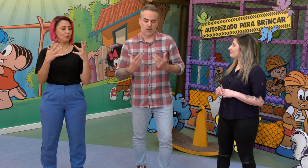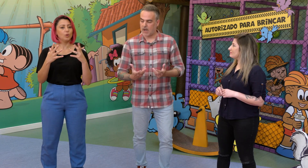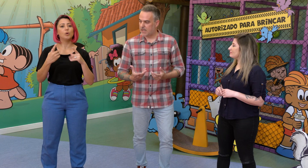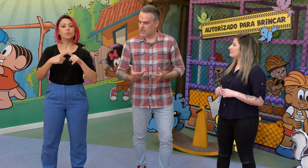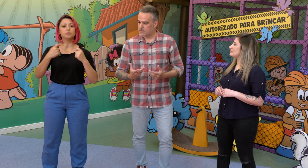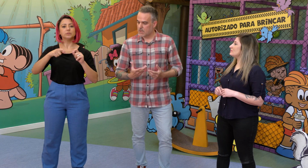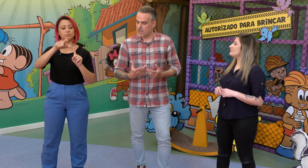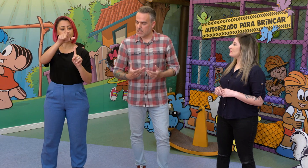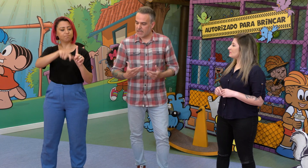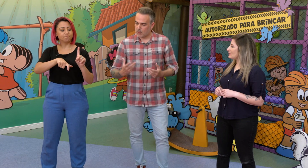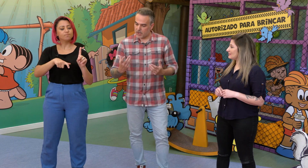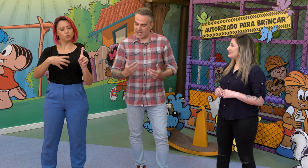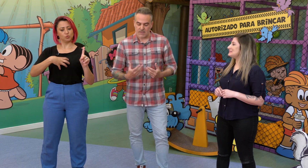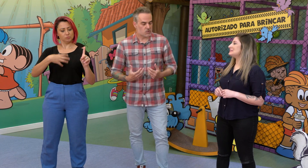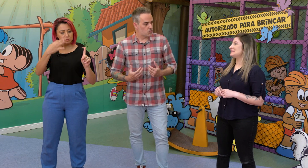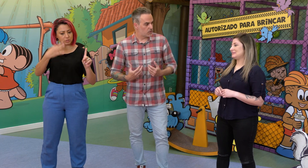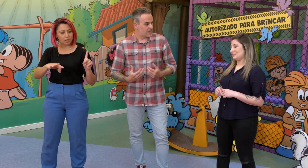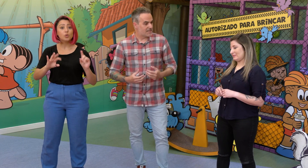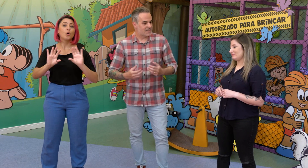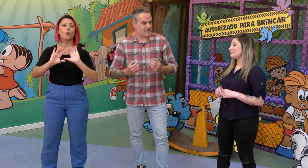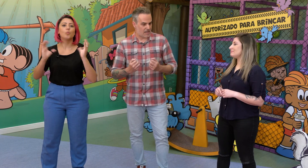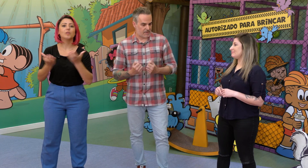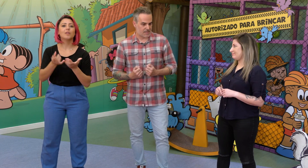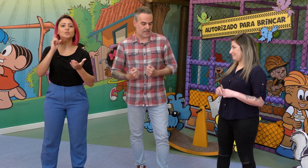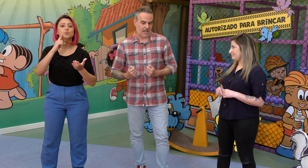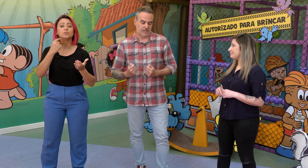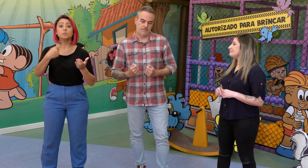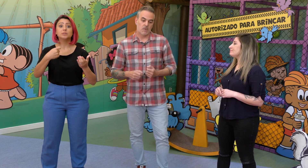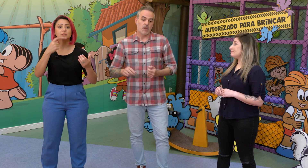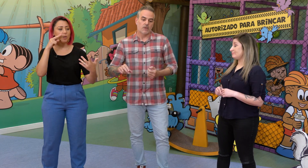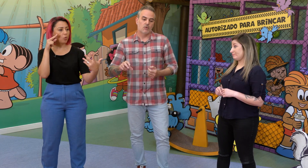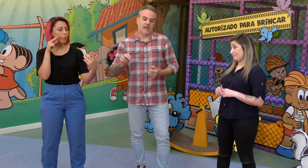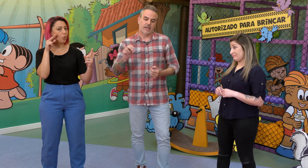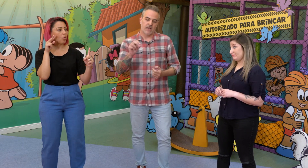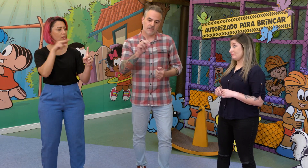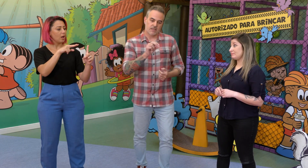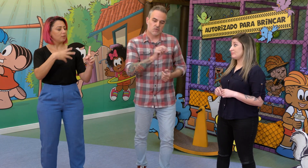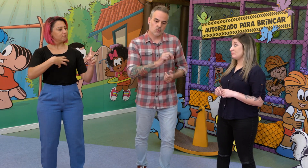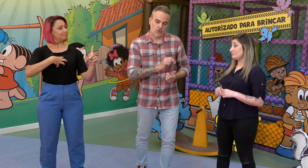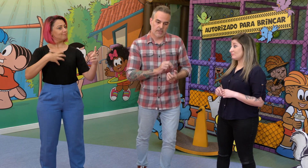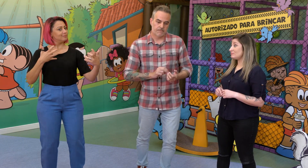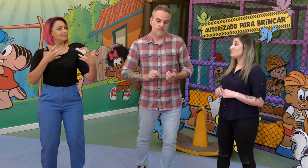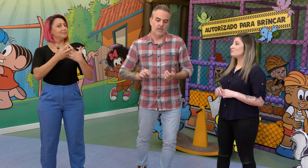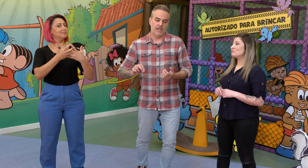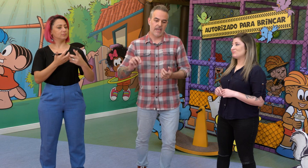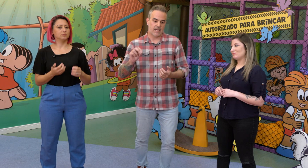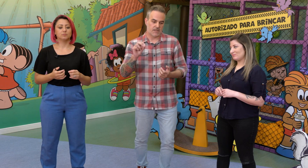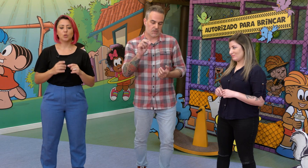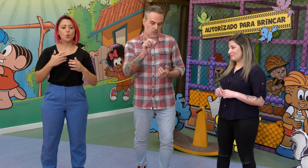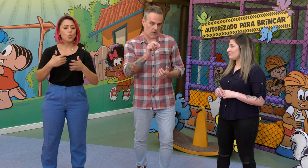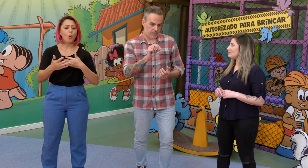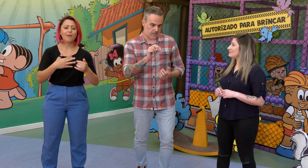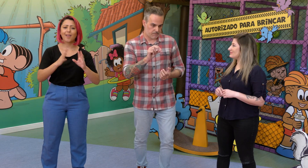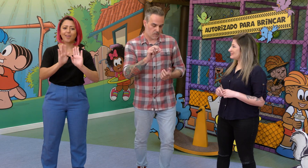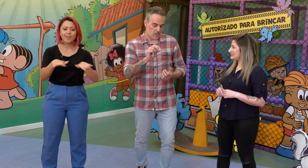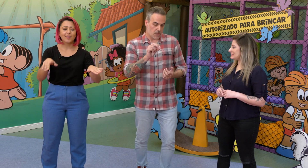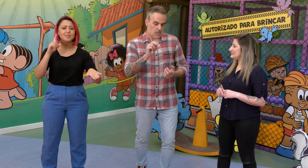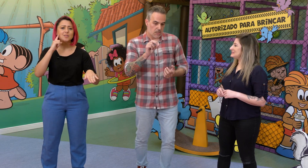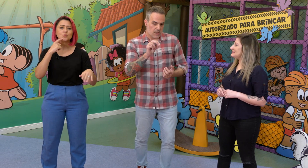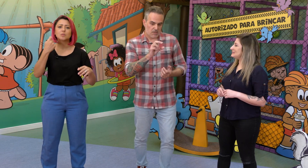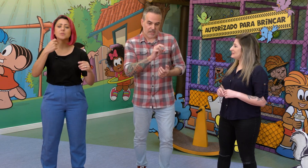de maneira adequada, que a comunidade surda se sinta representada, que uma criança surda leia essa